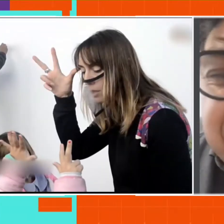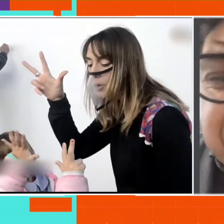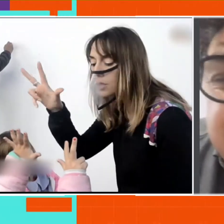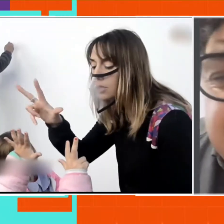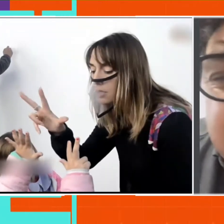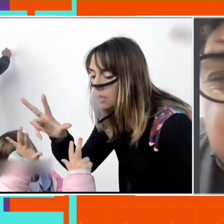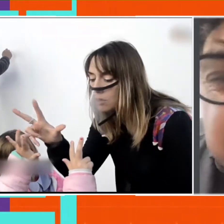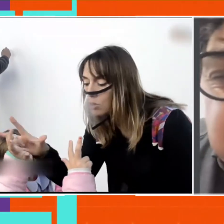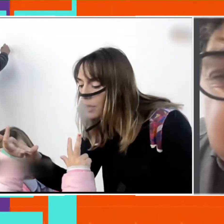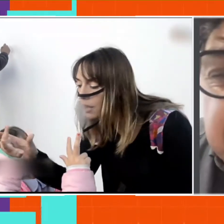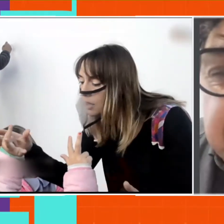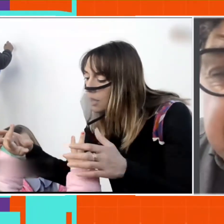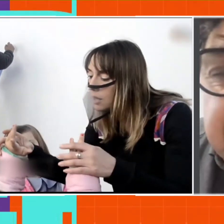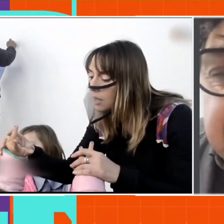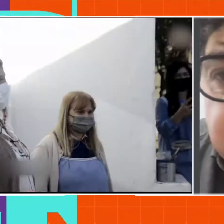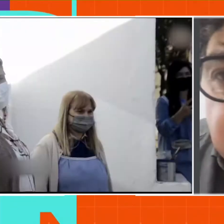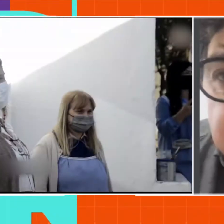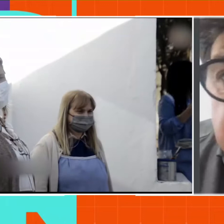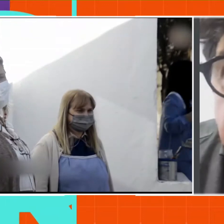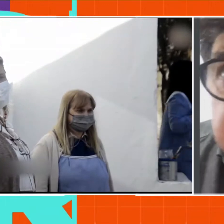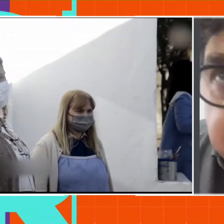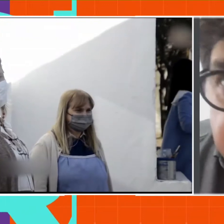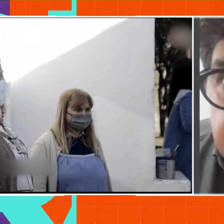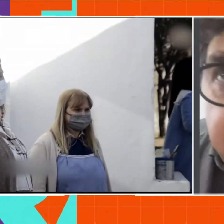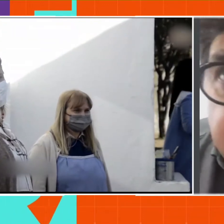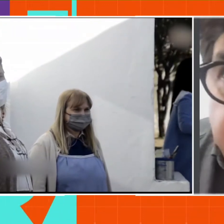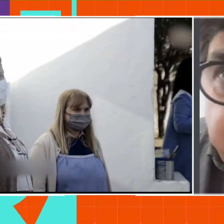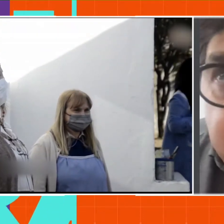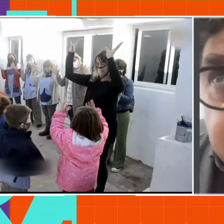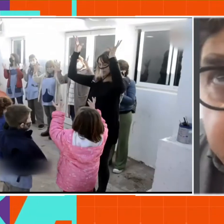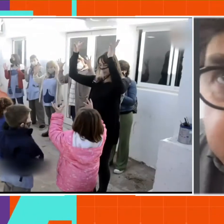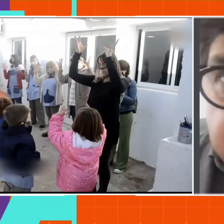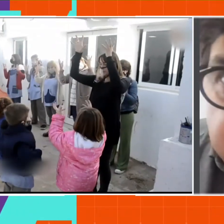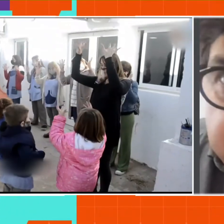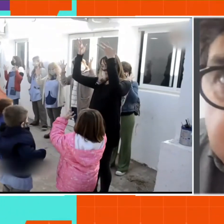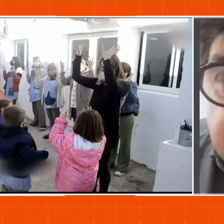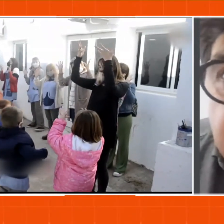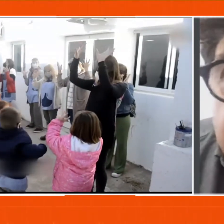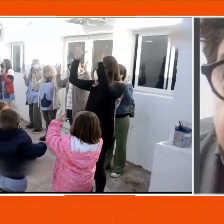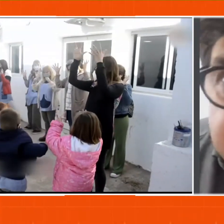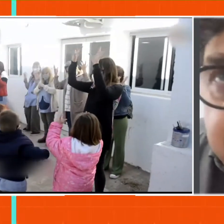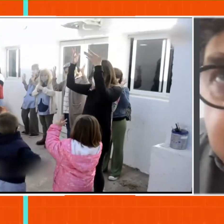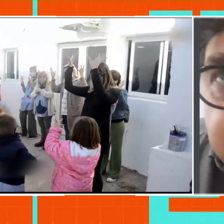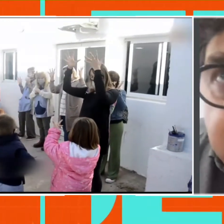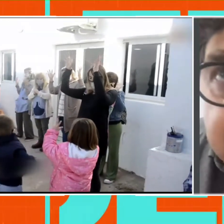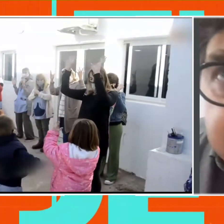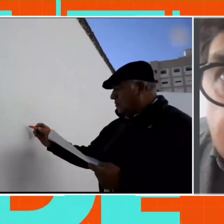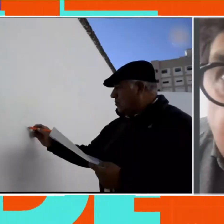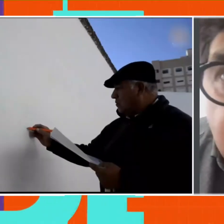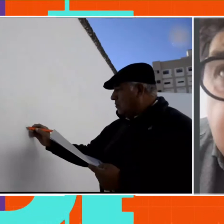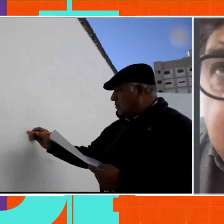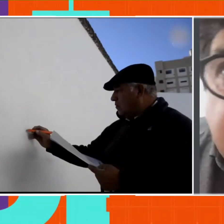por decirlo, en el mundo, justamente, los hipoacúsicos. Bueno, para ello, bueno, tenemos la intención de